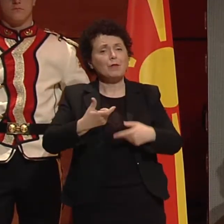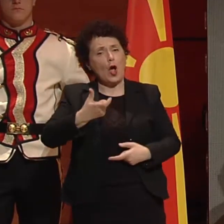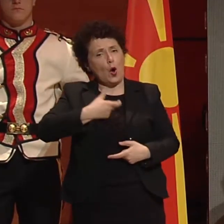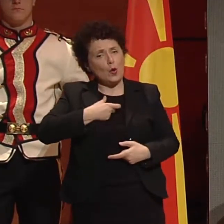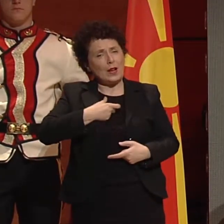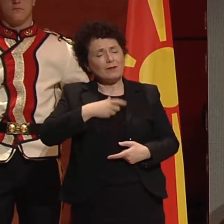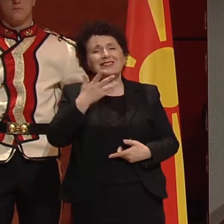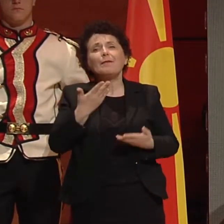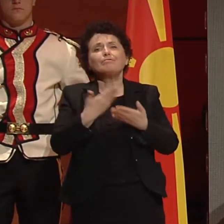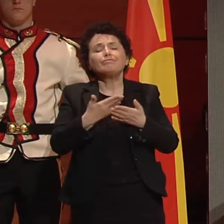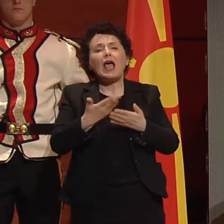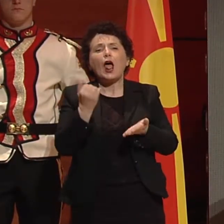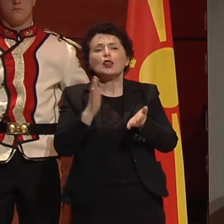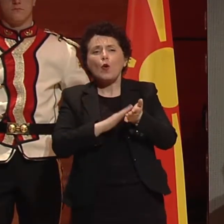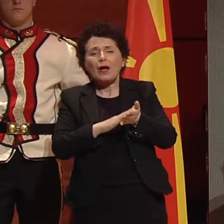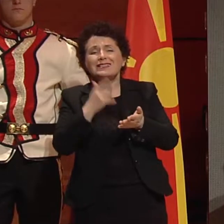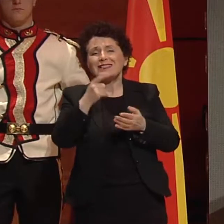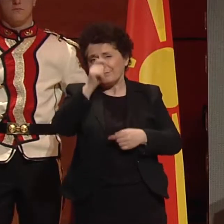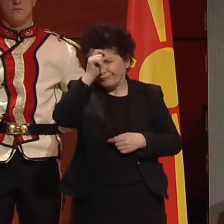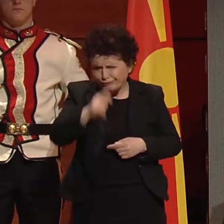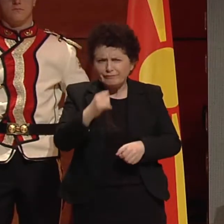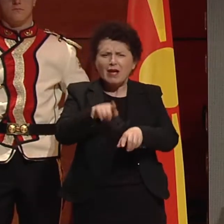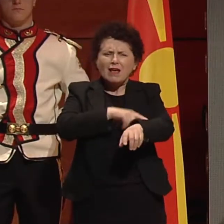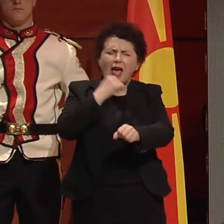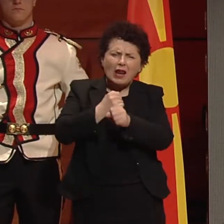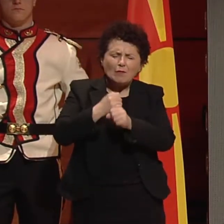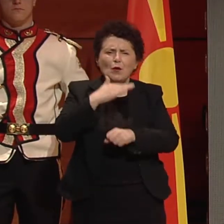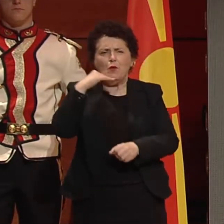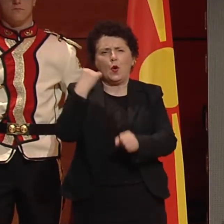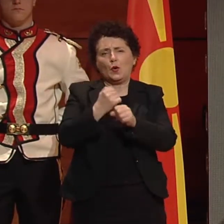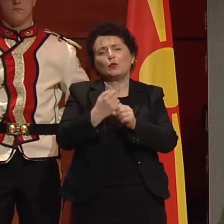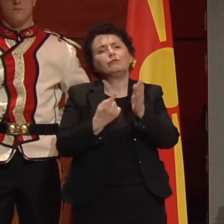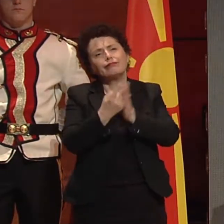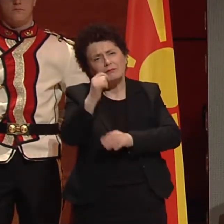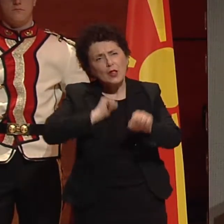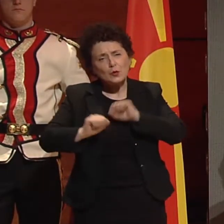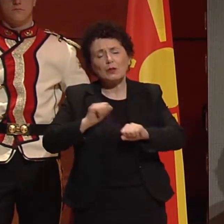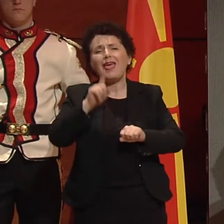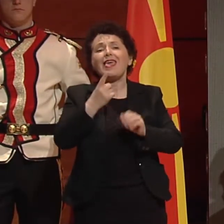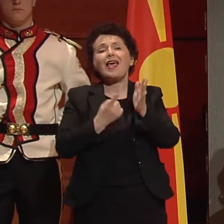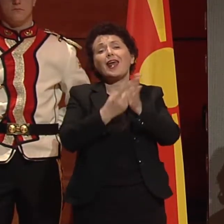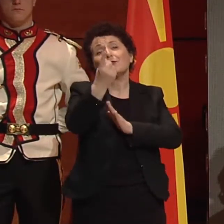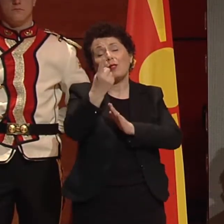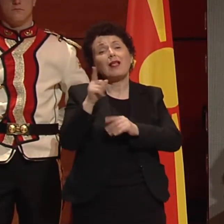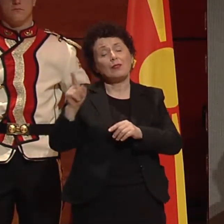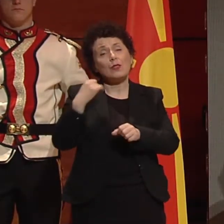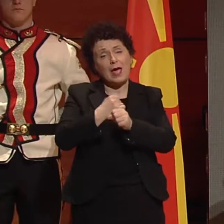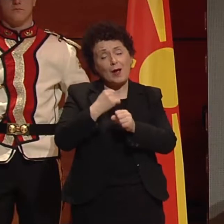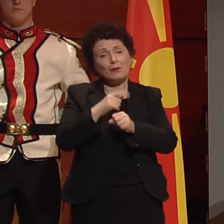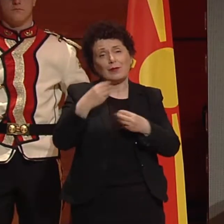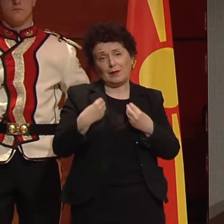Одликувањата се сатисфакција за посветеноста, за вложениот труд и за ефектите од него на